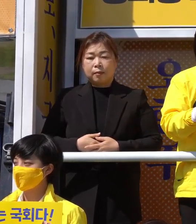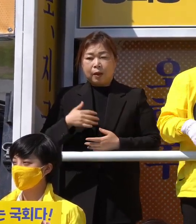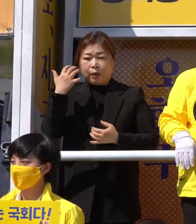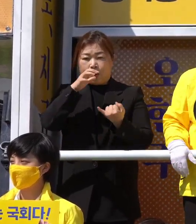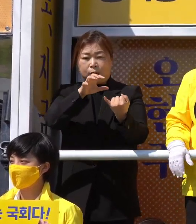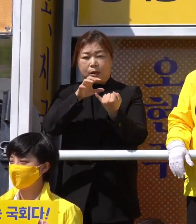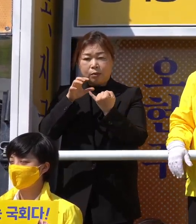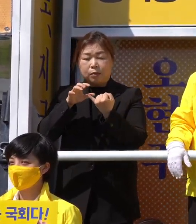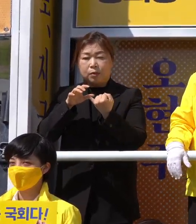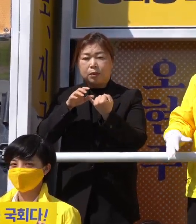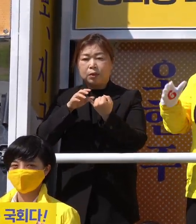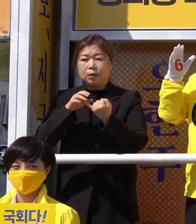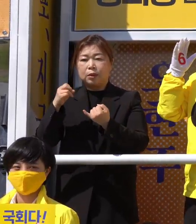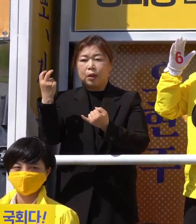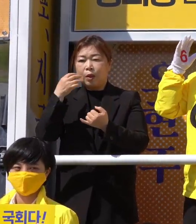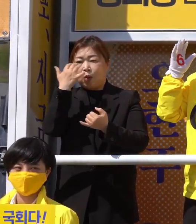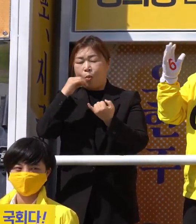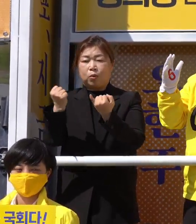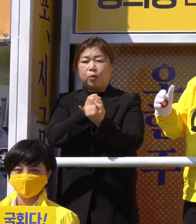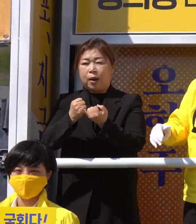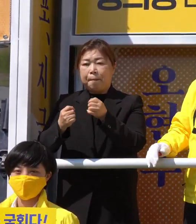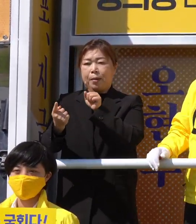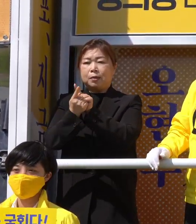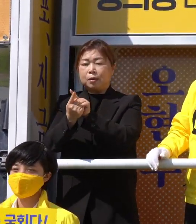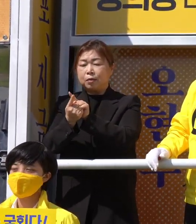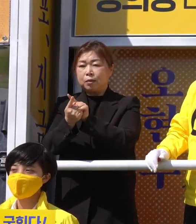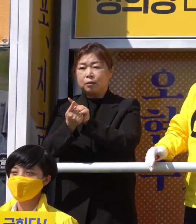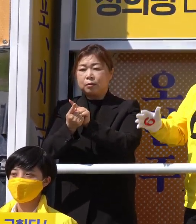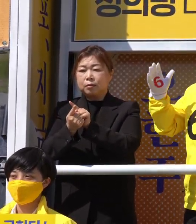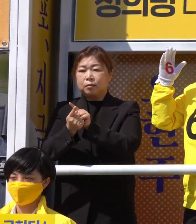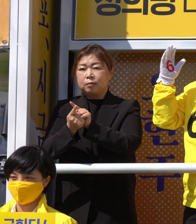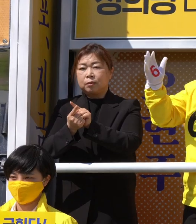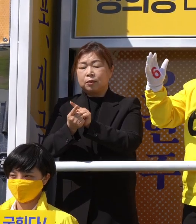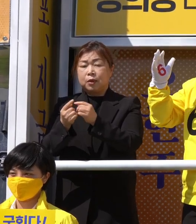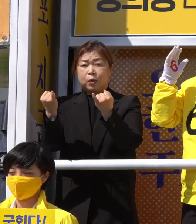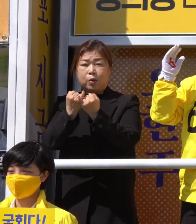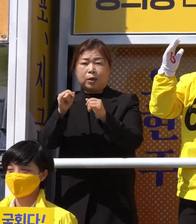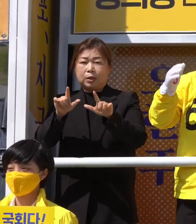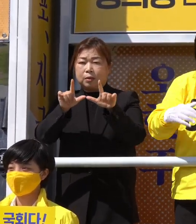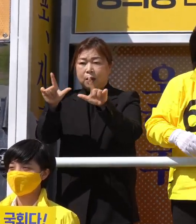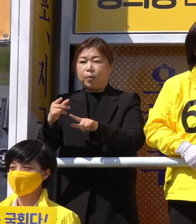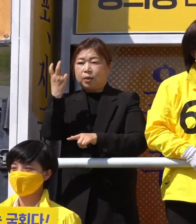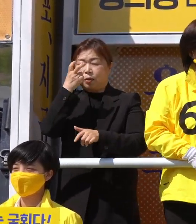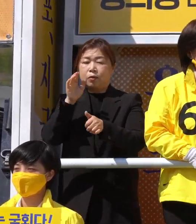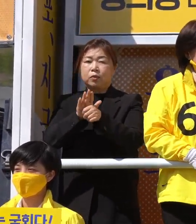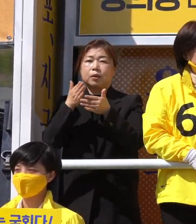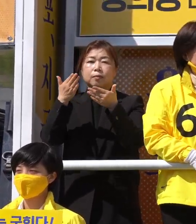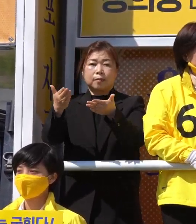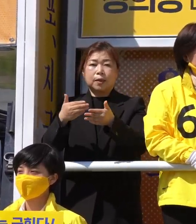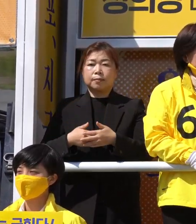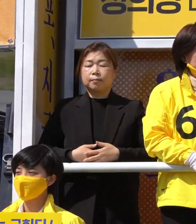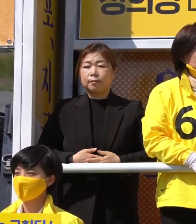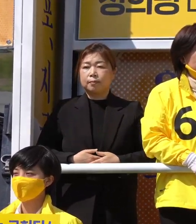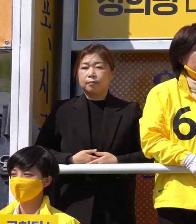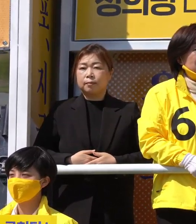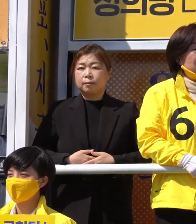성착취, 성폭력에 맞서서 우리 여성의 삶을 지킬 것입니다.